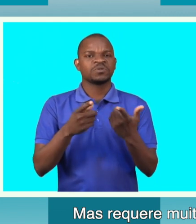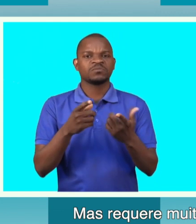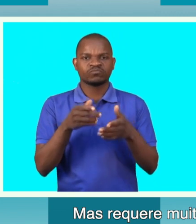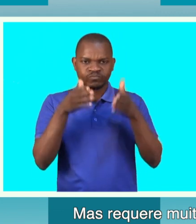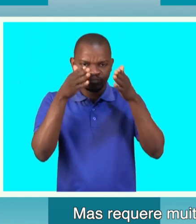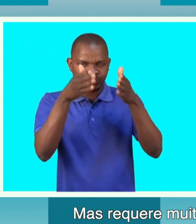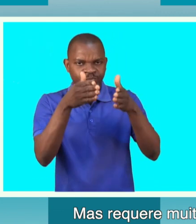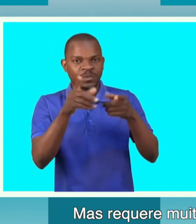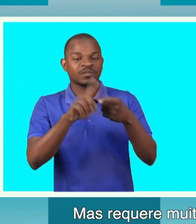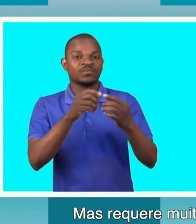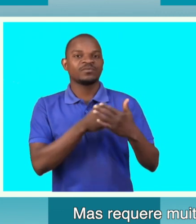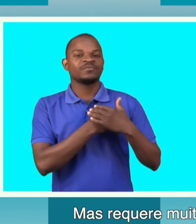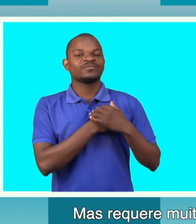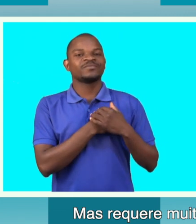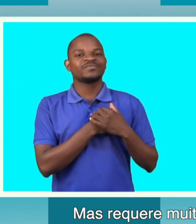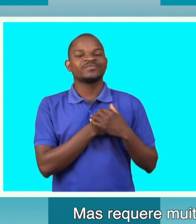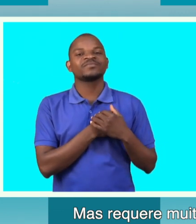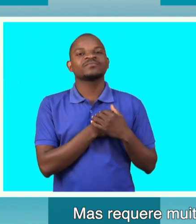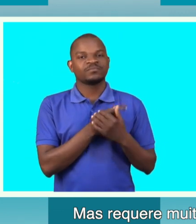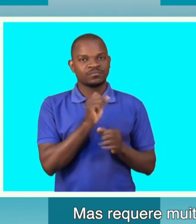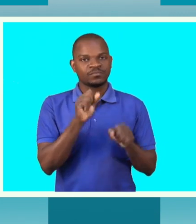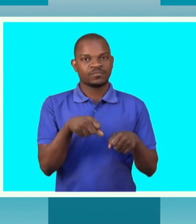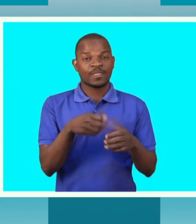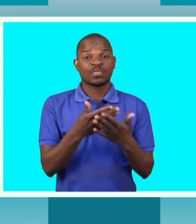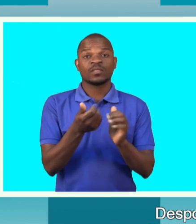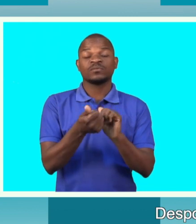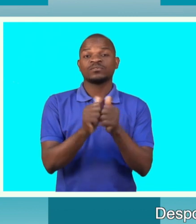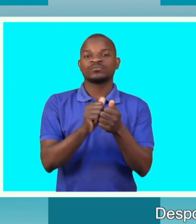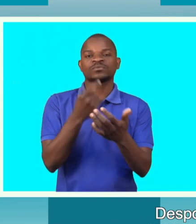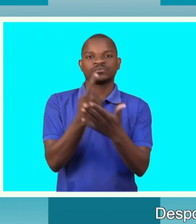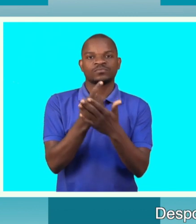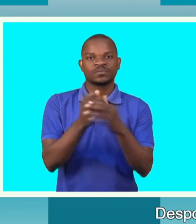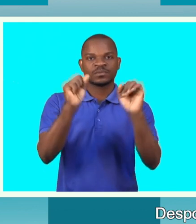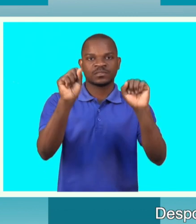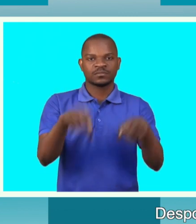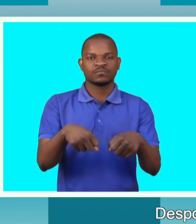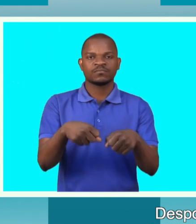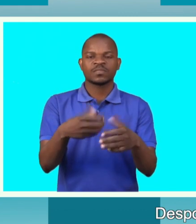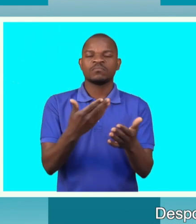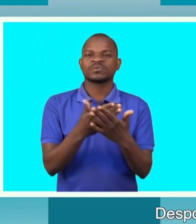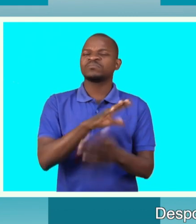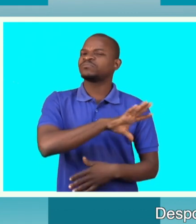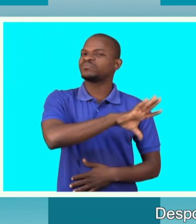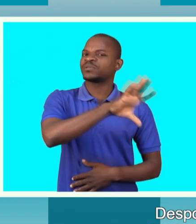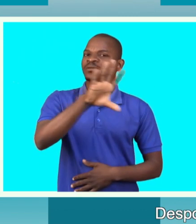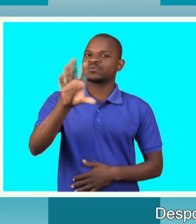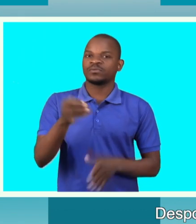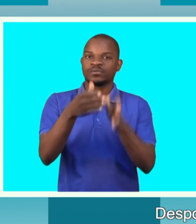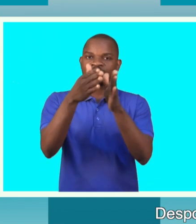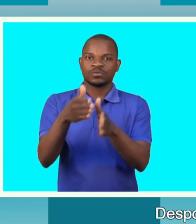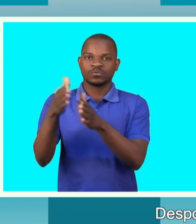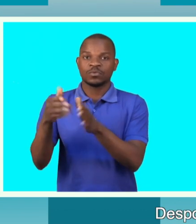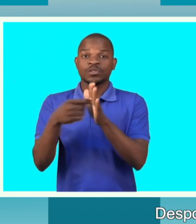atenção, amor, carinho. É isso. O desporto é importante, sim. Para toda pessoa,